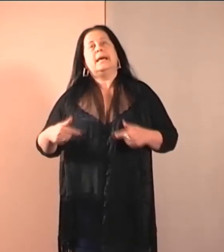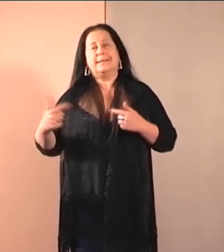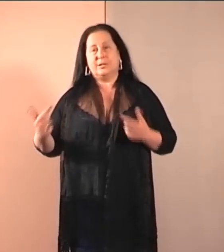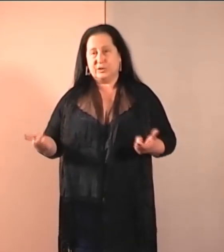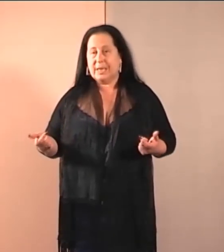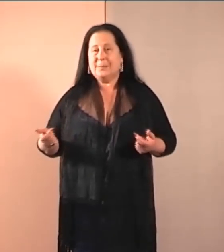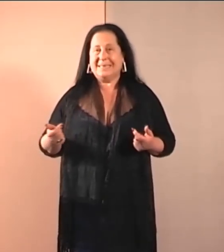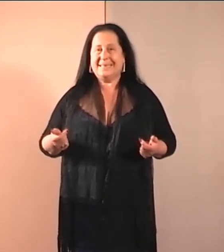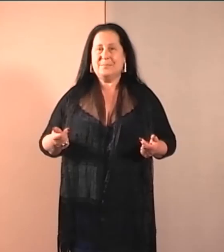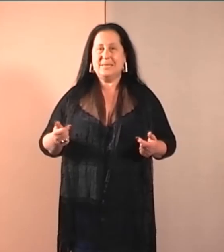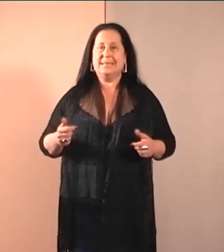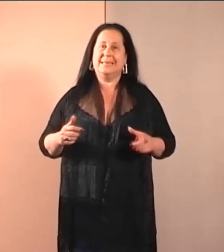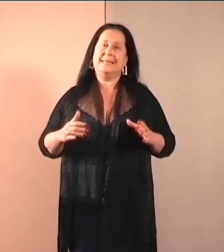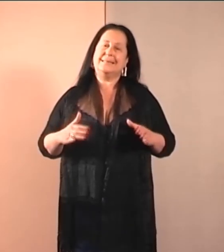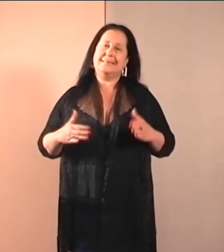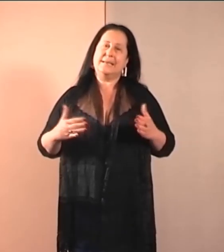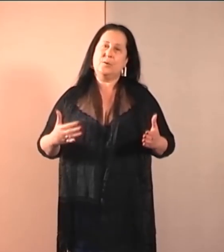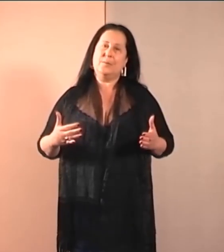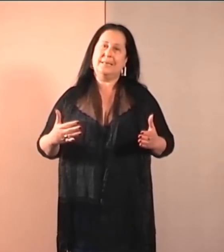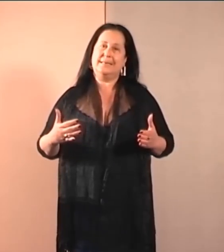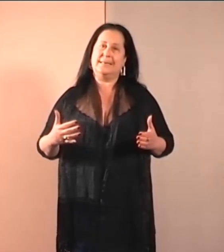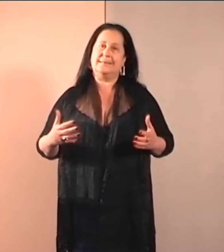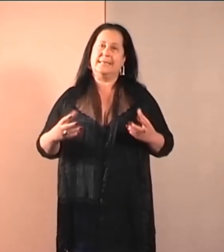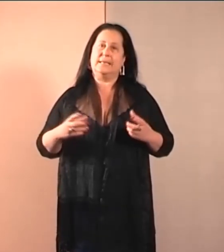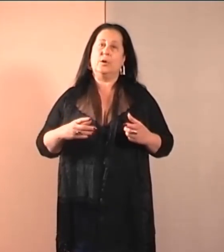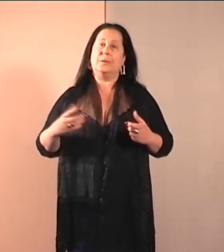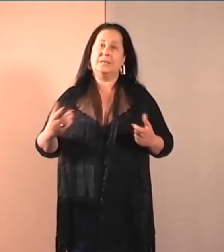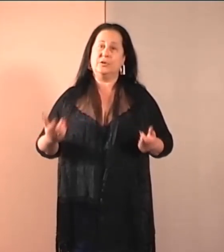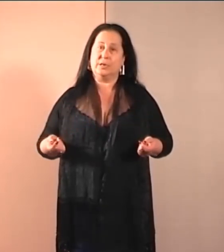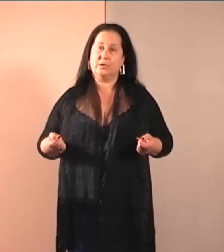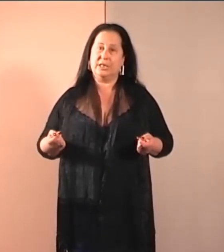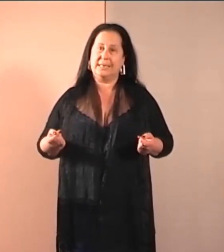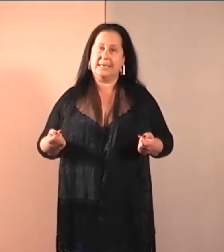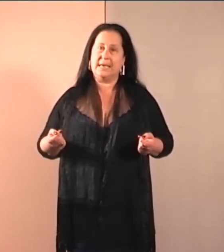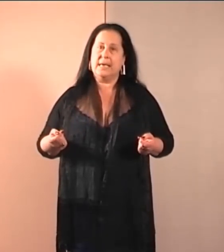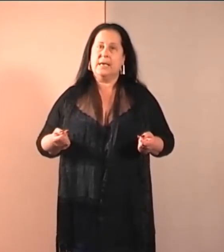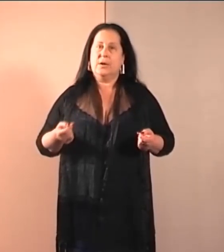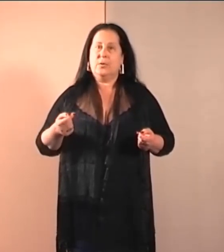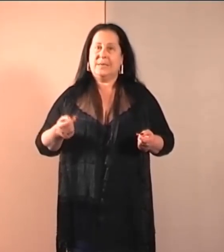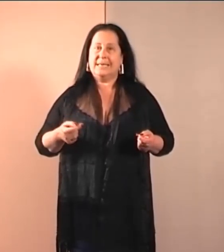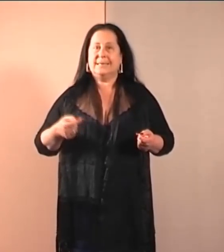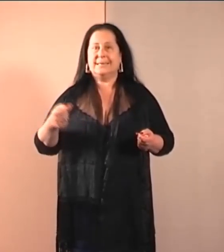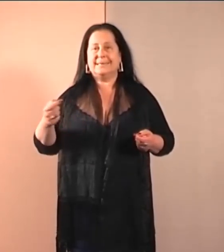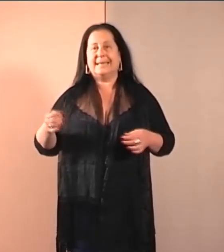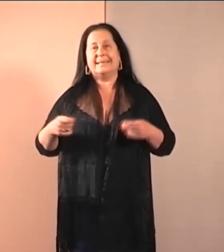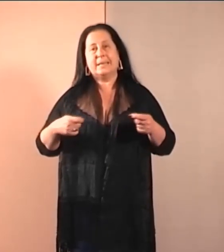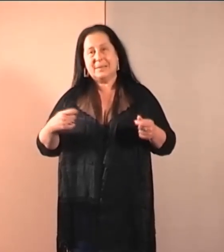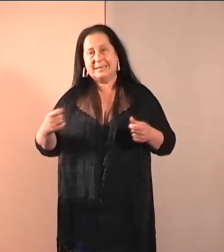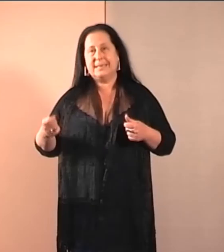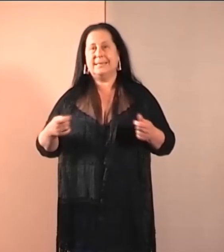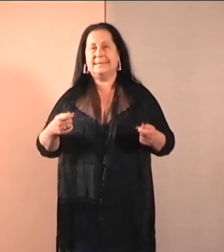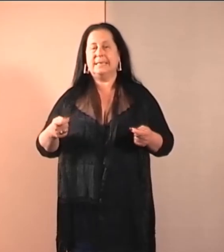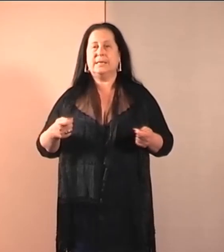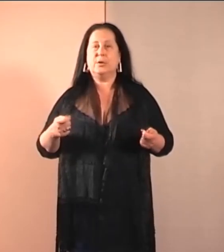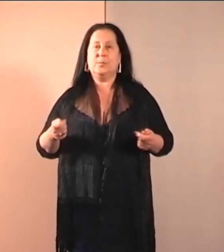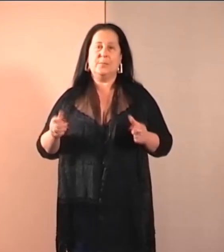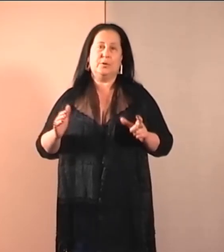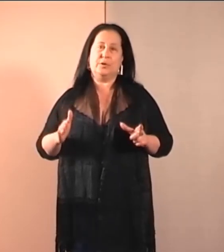adicionalmente también, que éstas sean convertidas en objetos de joyería O bien, que sean repartidas entre los miembros de